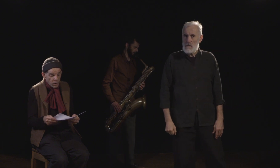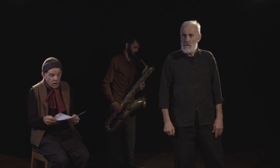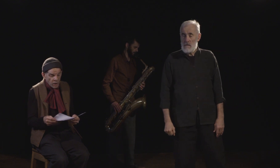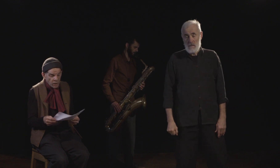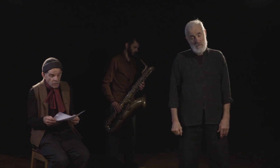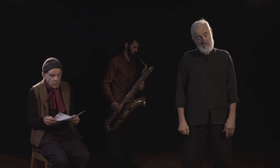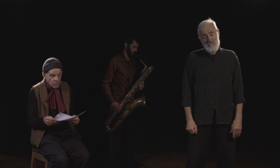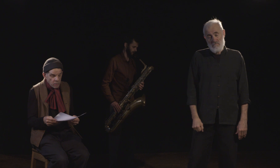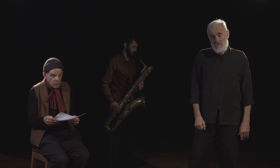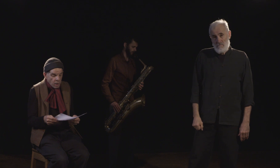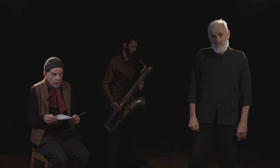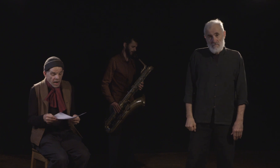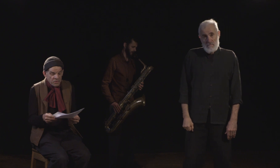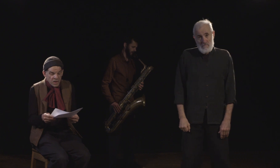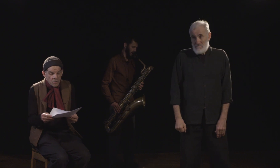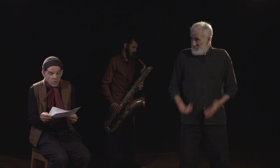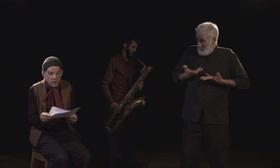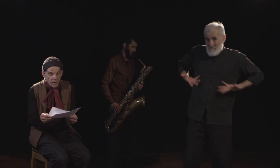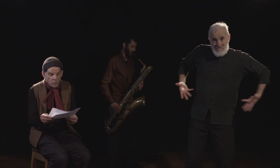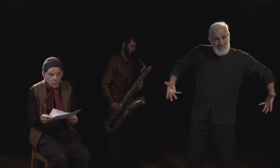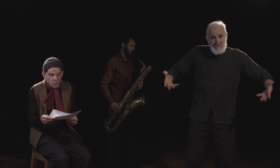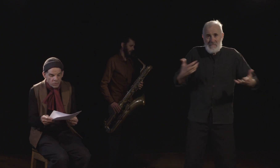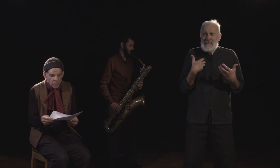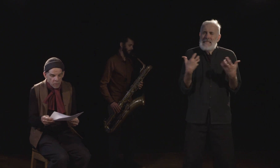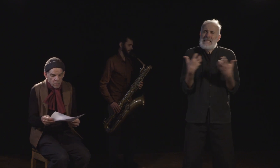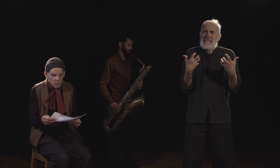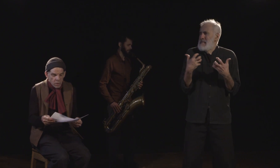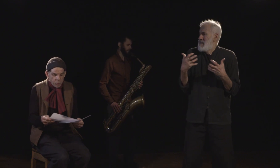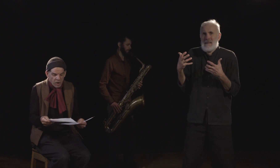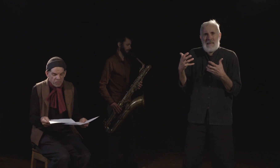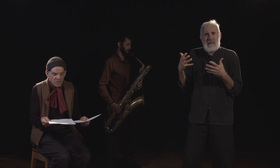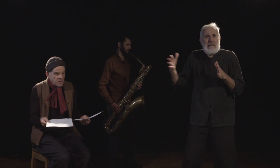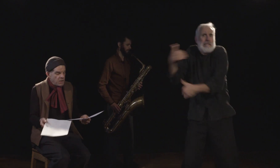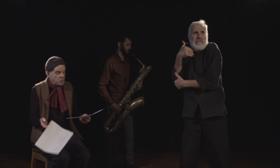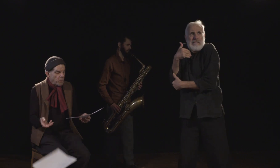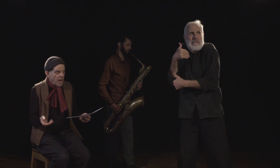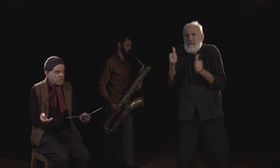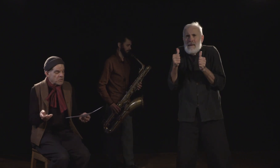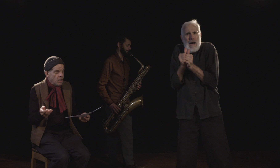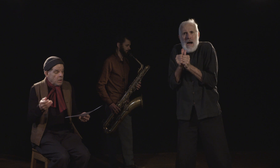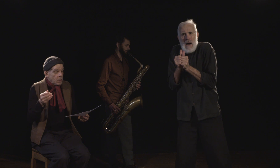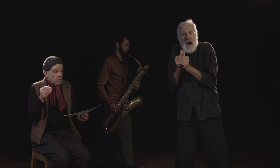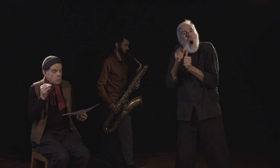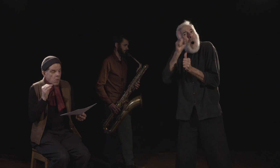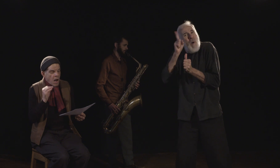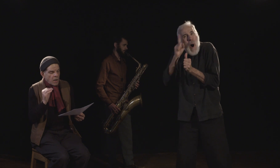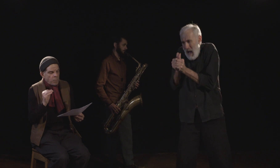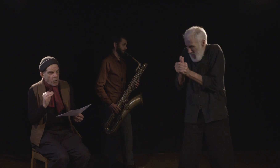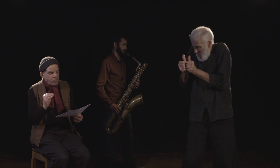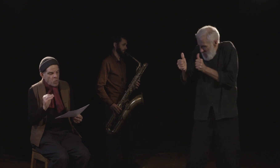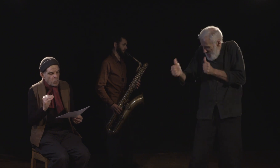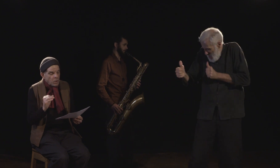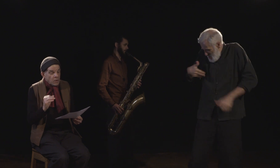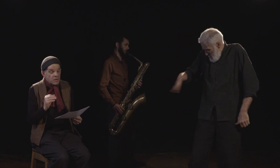On voudrait rester collé à l'autre pour effacer l'espace noir